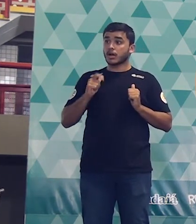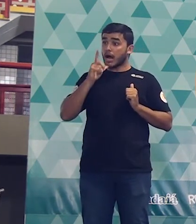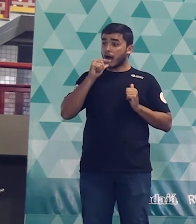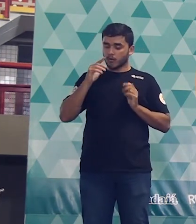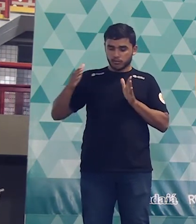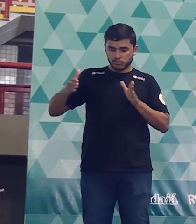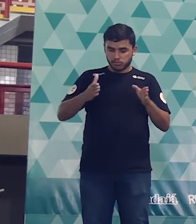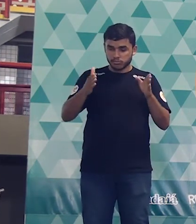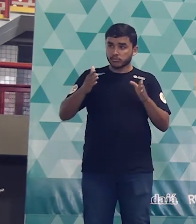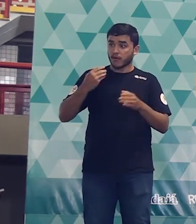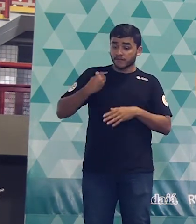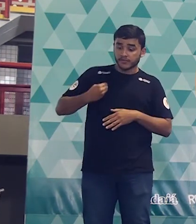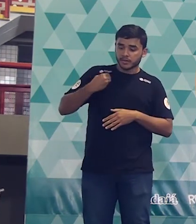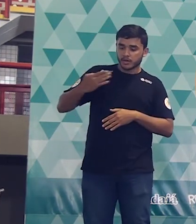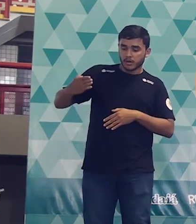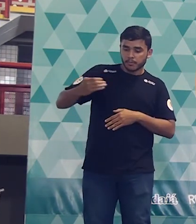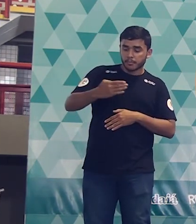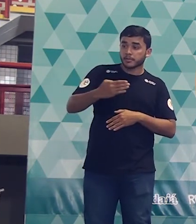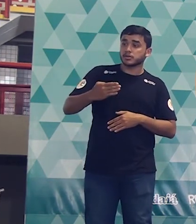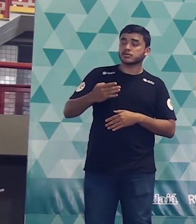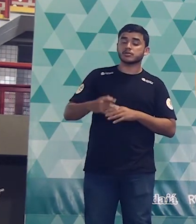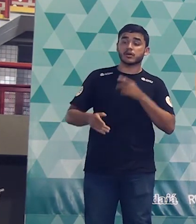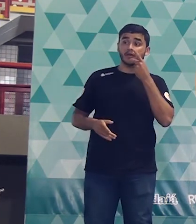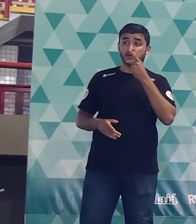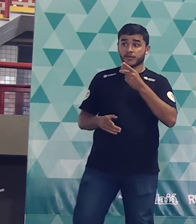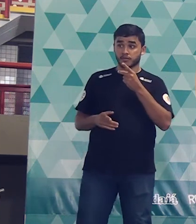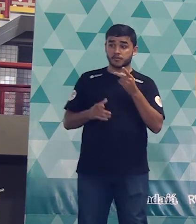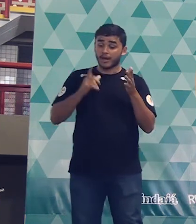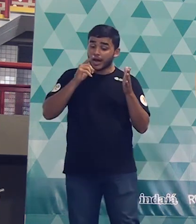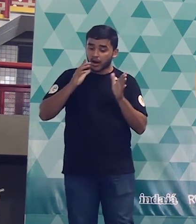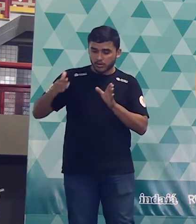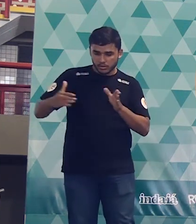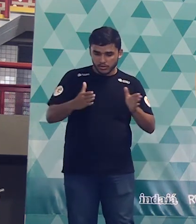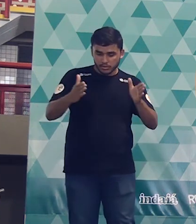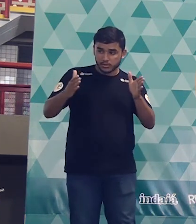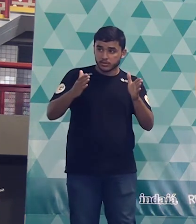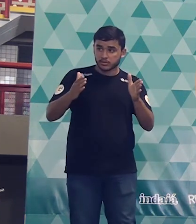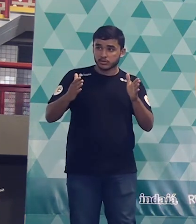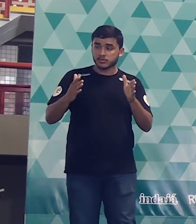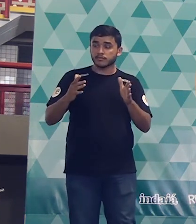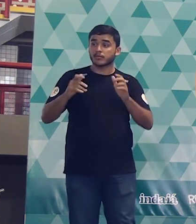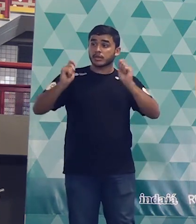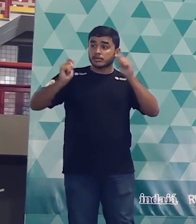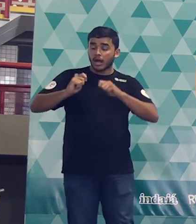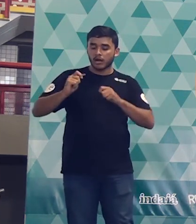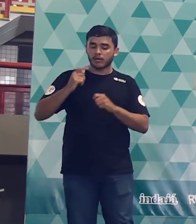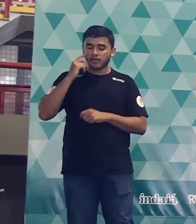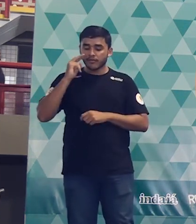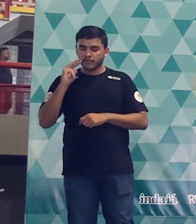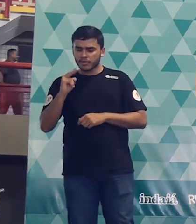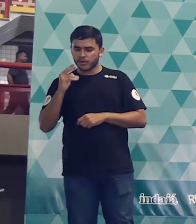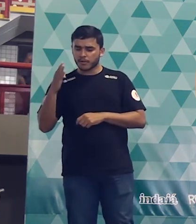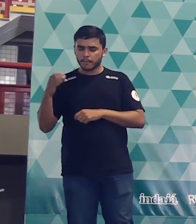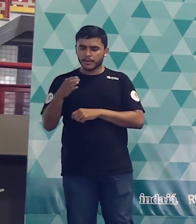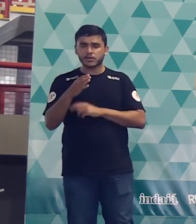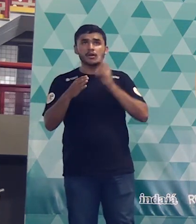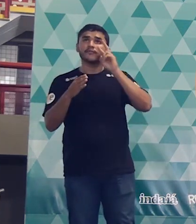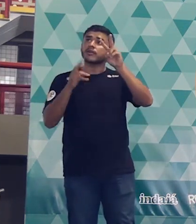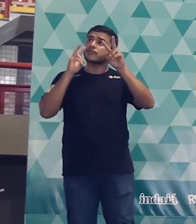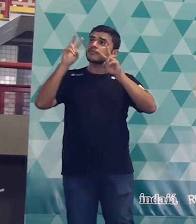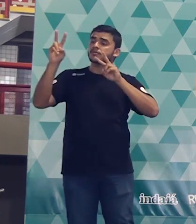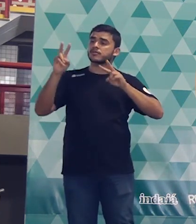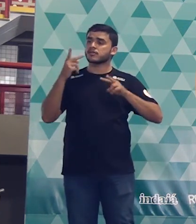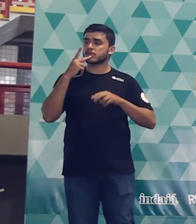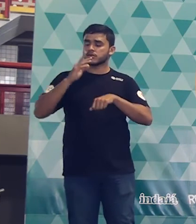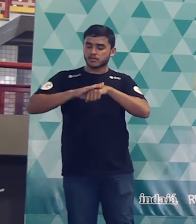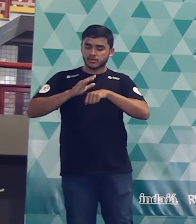possibilitando a visão dos peixes. De novo, a água do rio era limpa, possibilitando a visão dos peixes. Aí eu fiquei na dúvida, é o peixe